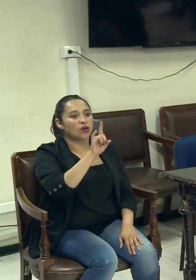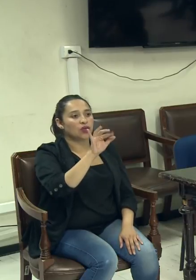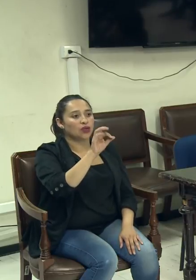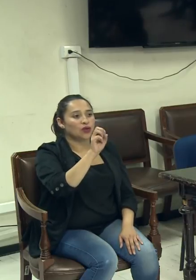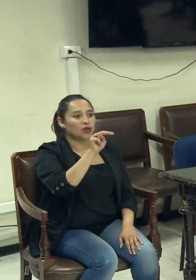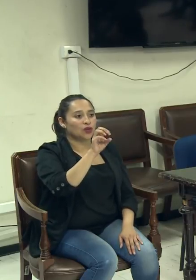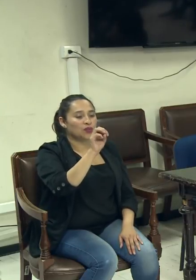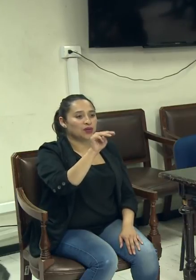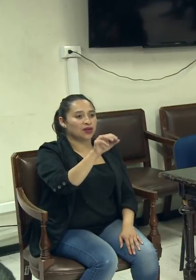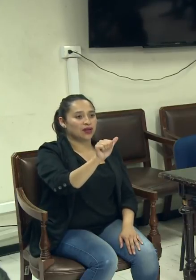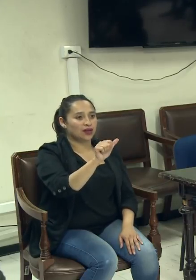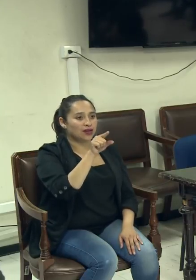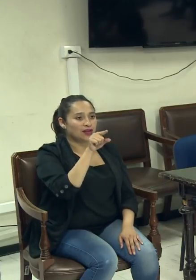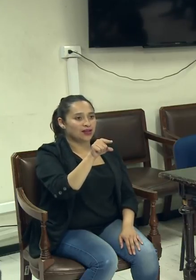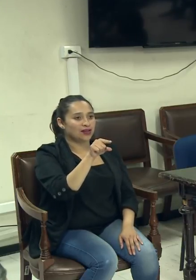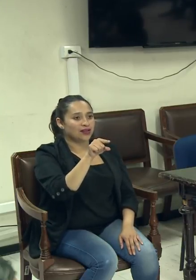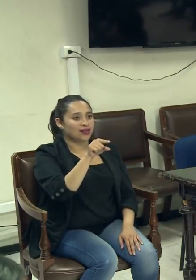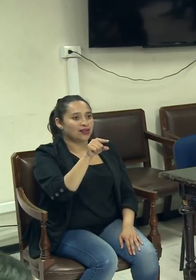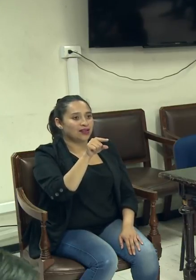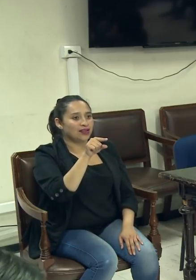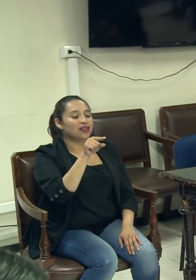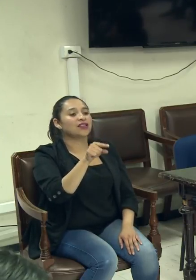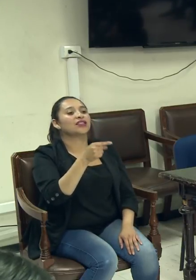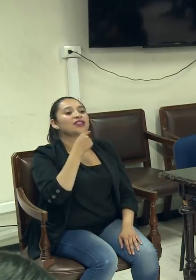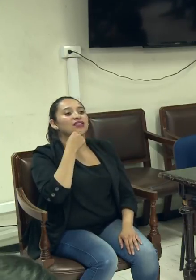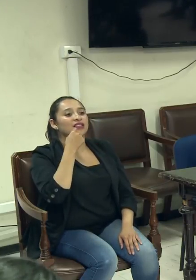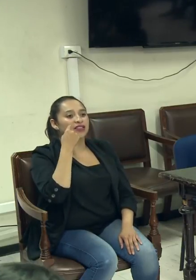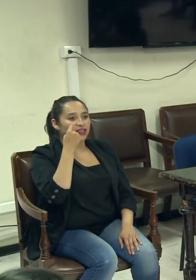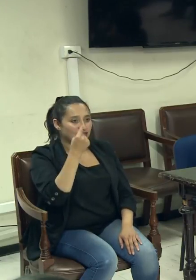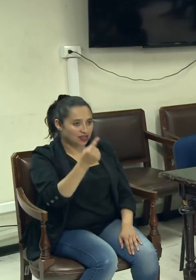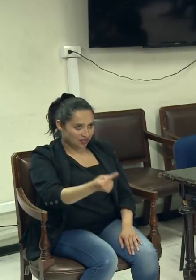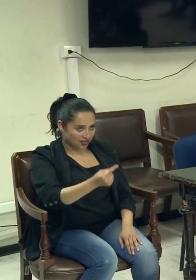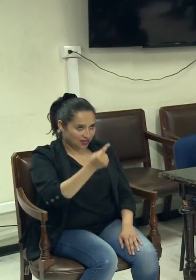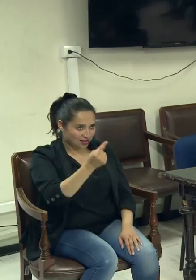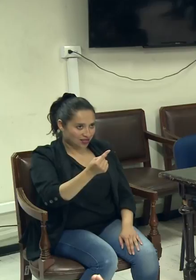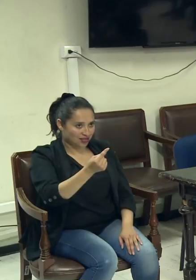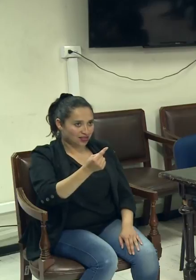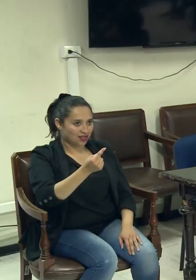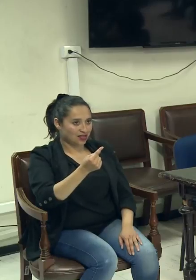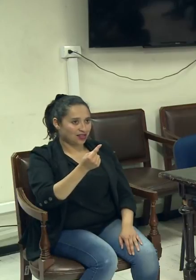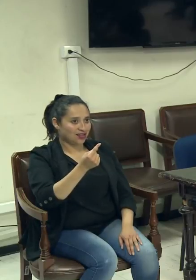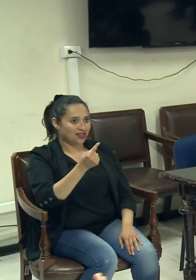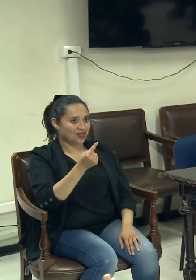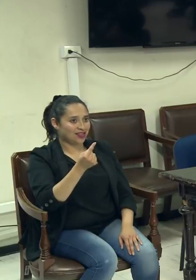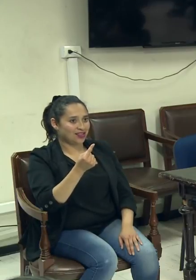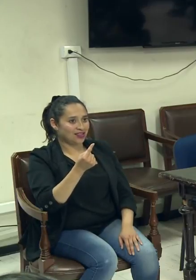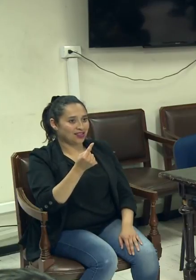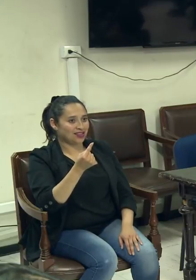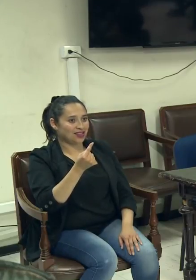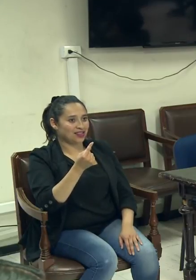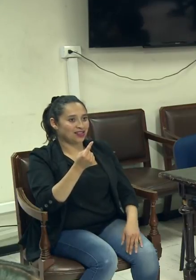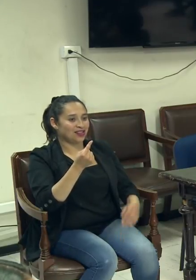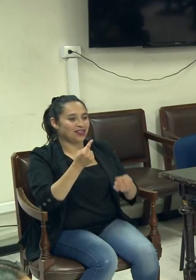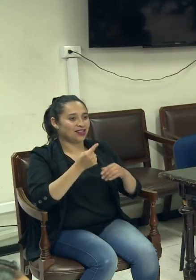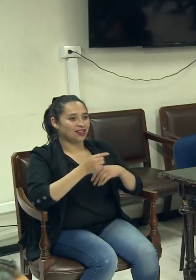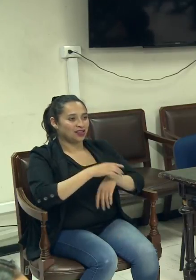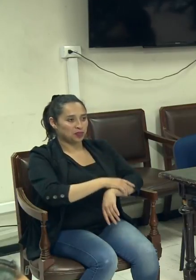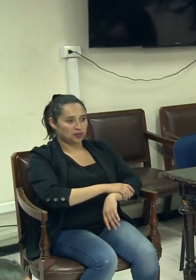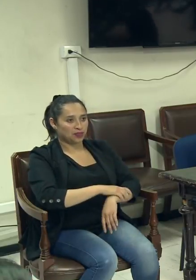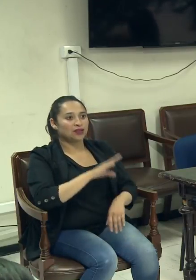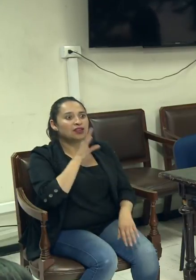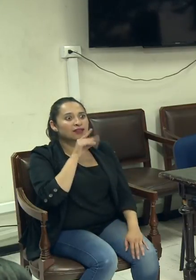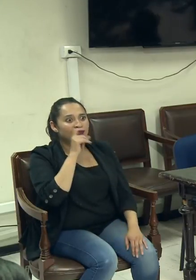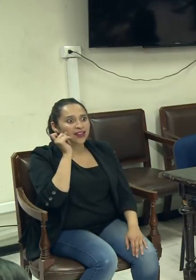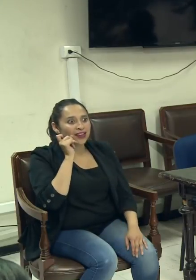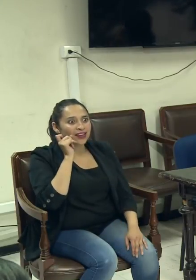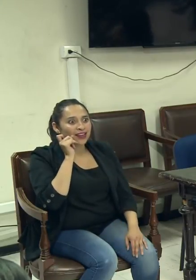fundamos la primera maestría en Derechos Humanos pública y gratuita que había en México. Había una en la Iberoamericana, en la Universidad de